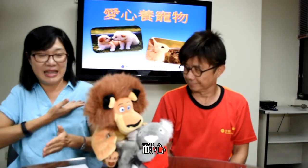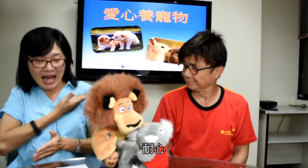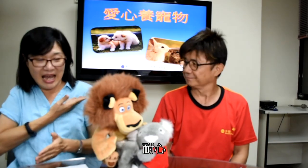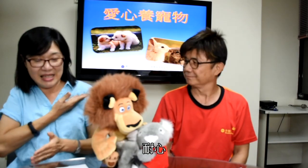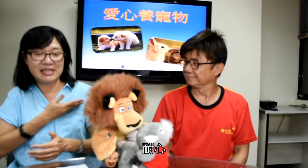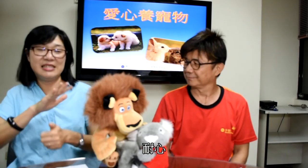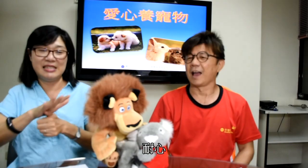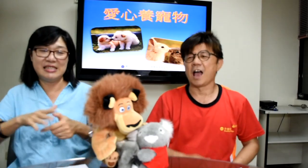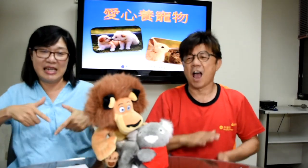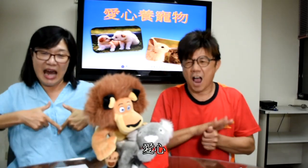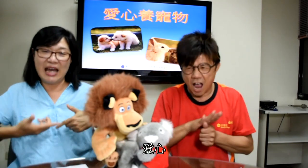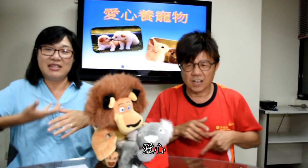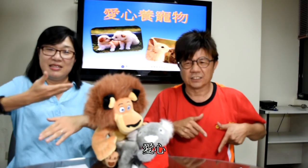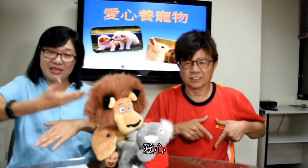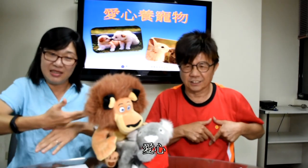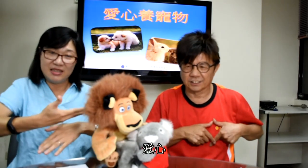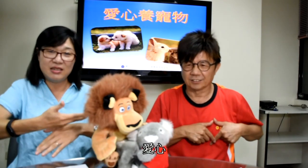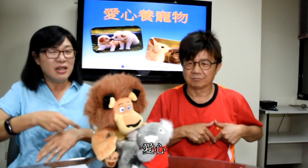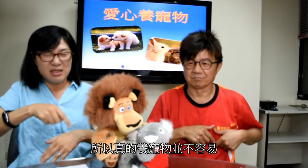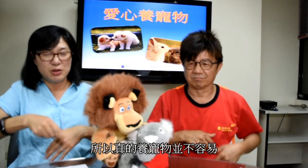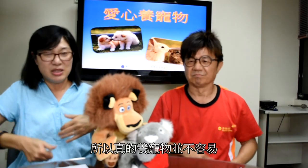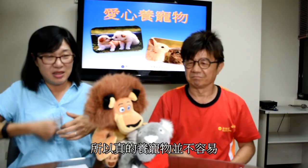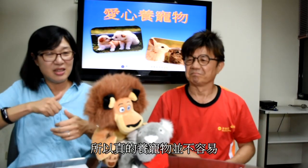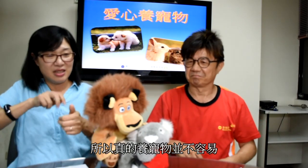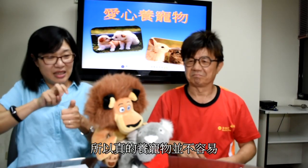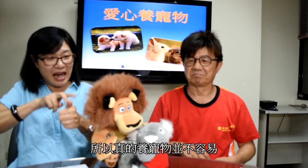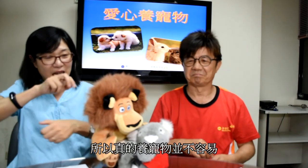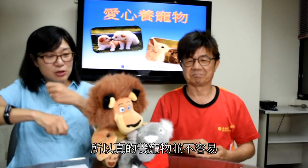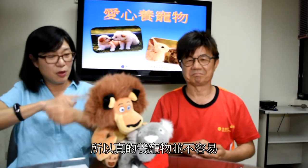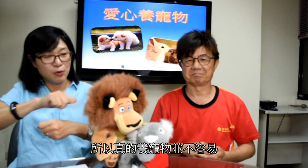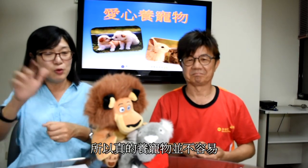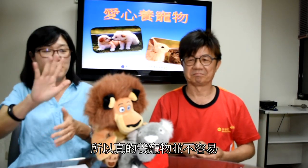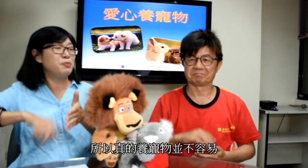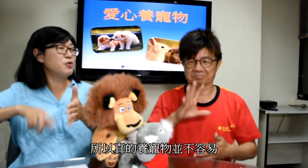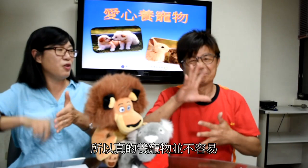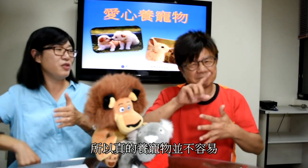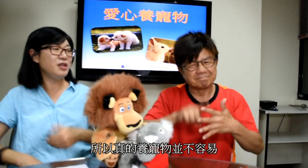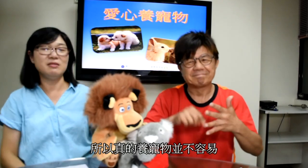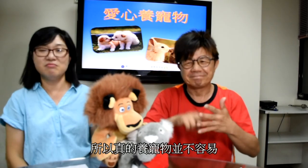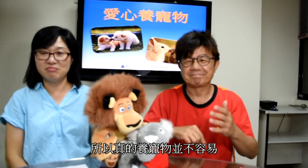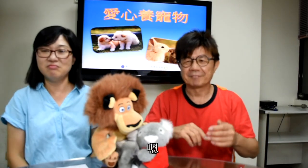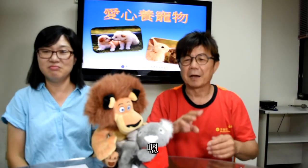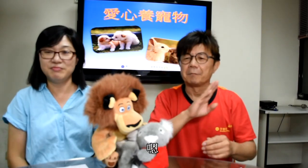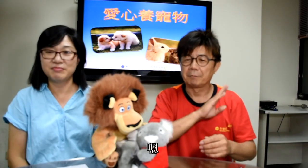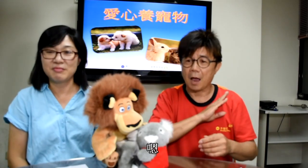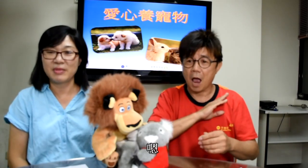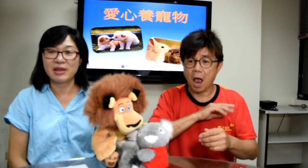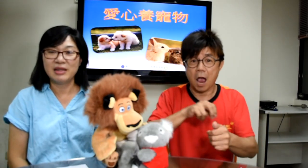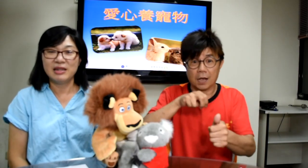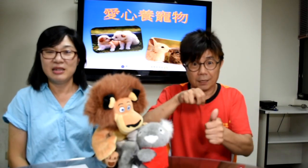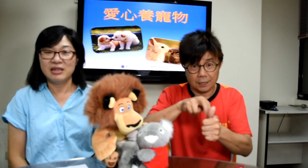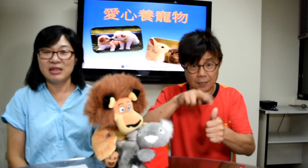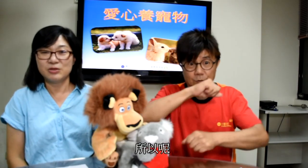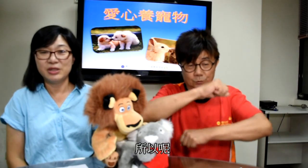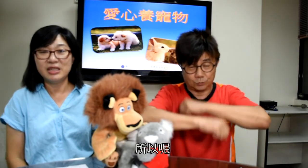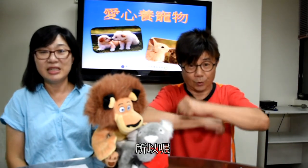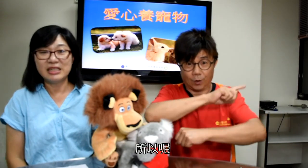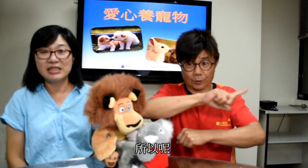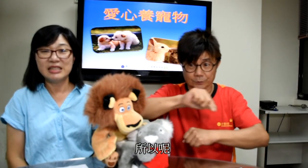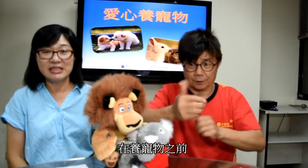耐心、爱心。所以真的养宠物并不容易。嗯。所以呢，在